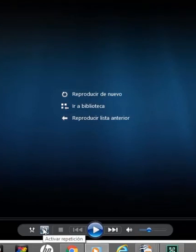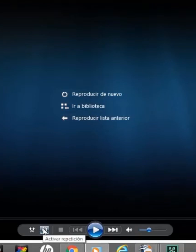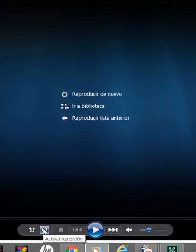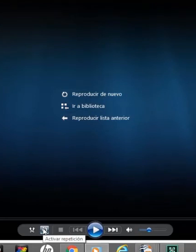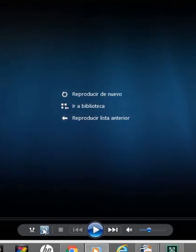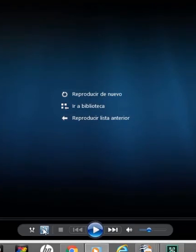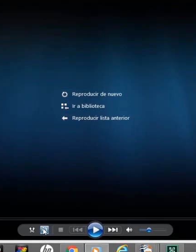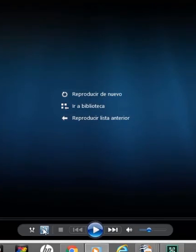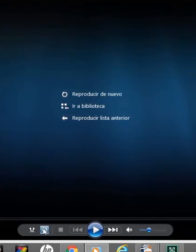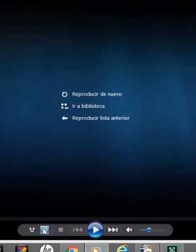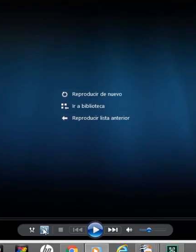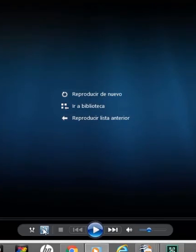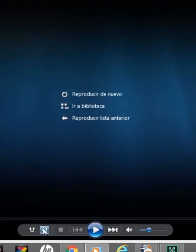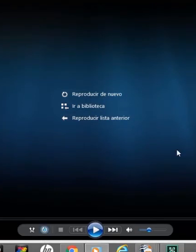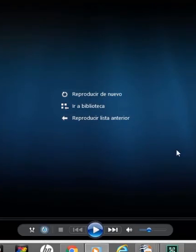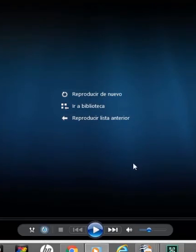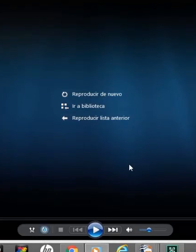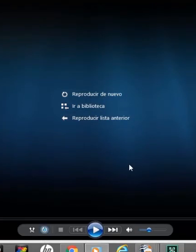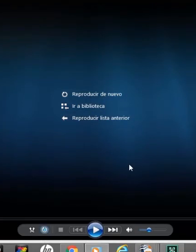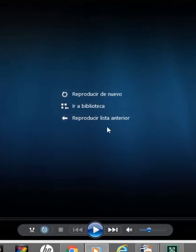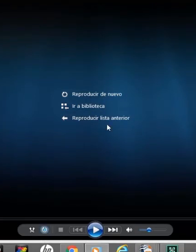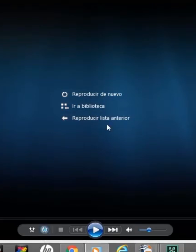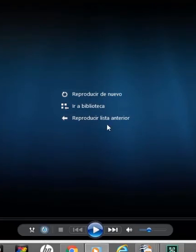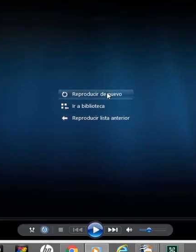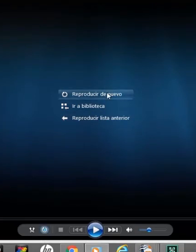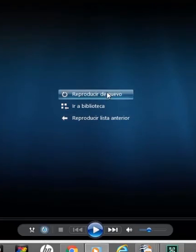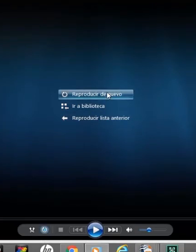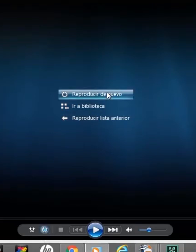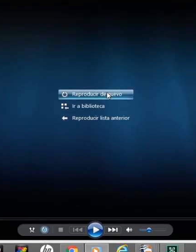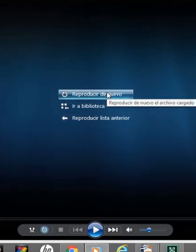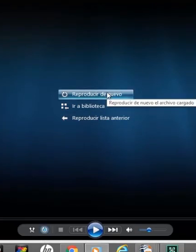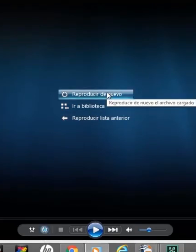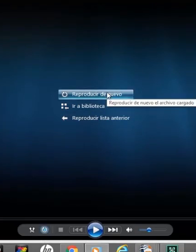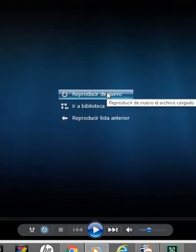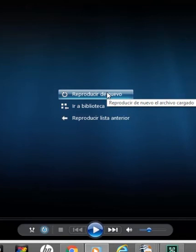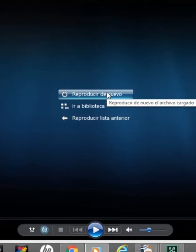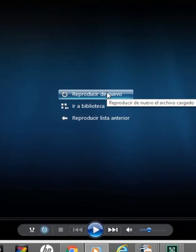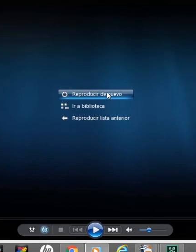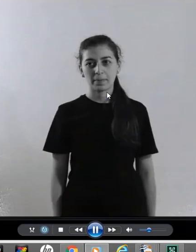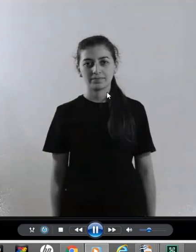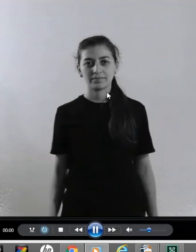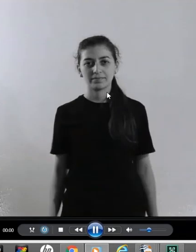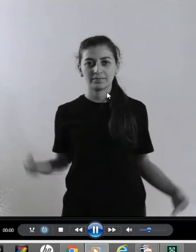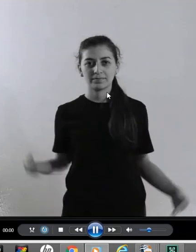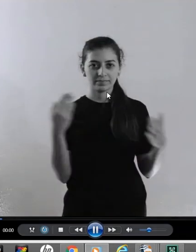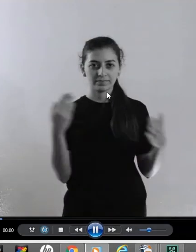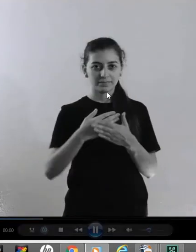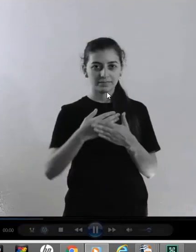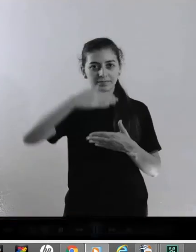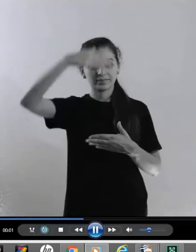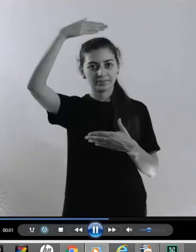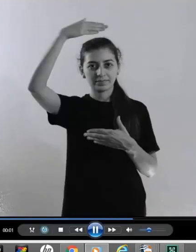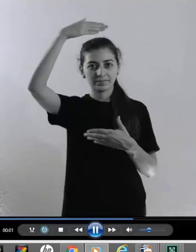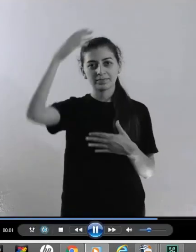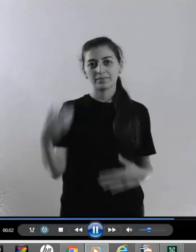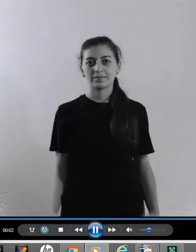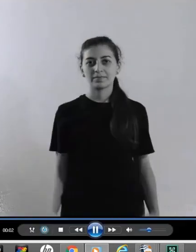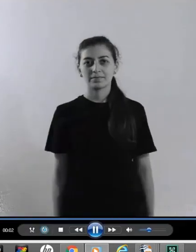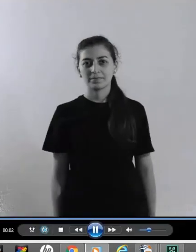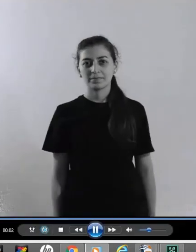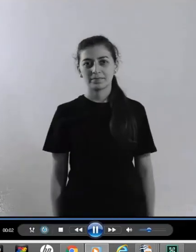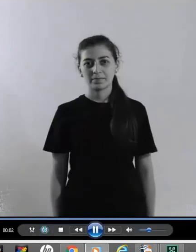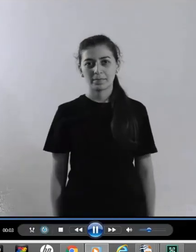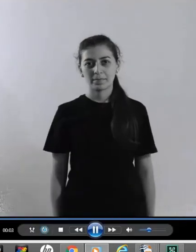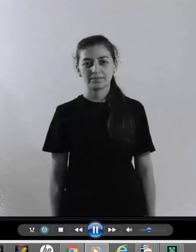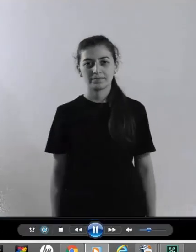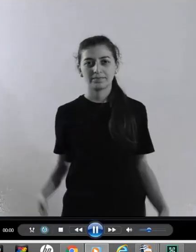diferente gramaticalmente hablando. Que eso ya es otra cuestión, ¿verdad? Entonces fue de referirlo nuevamente con los